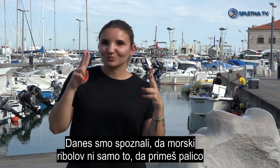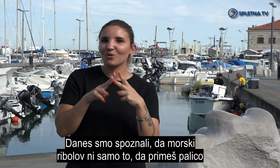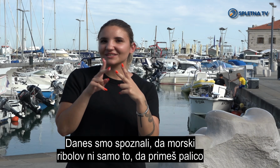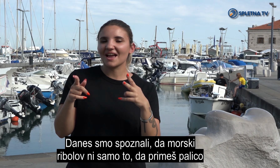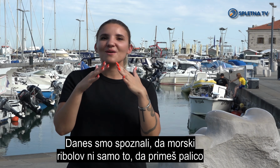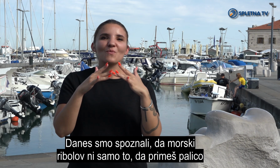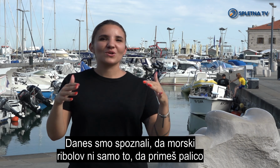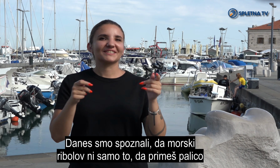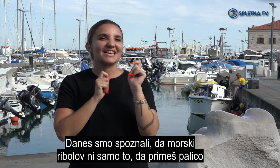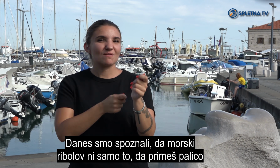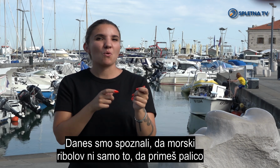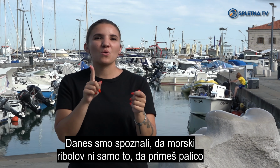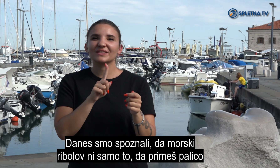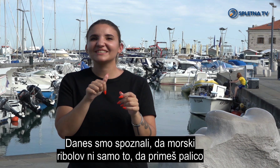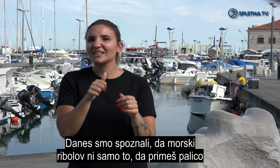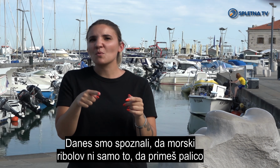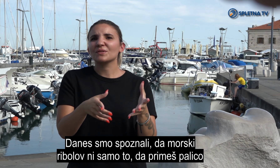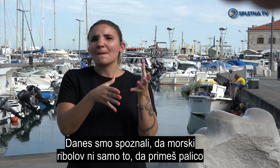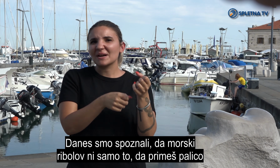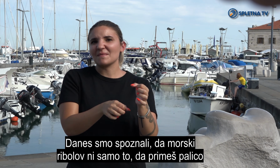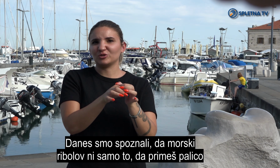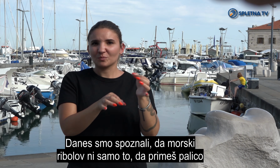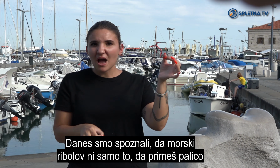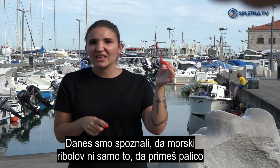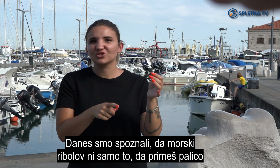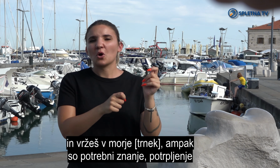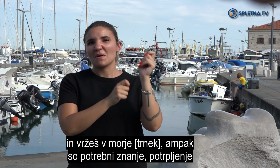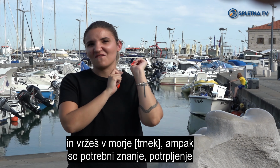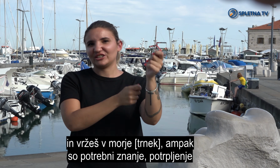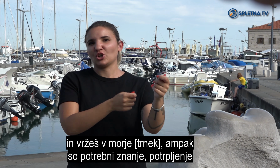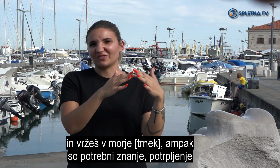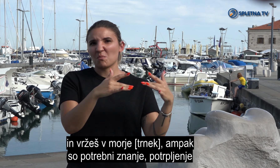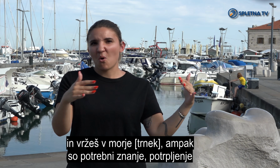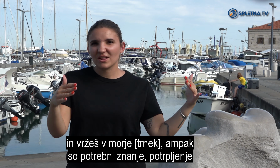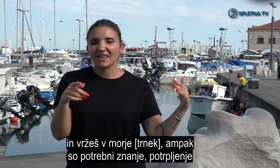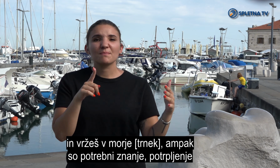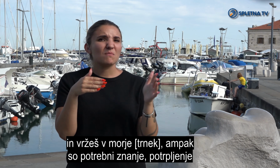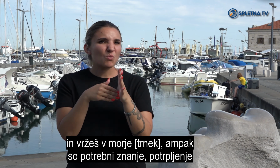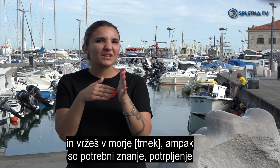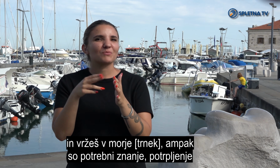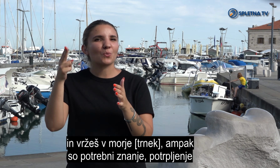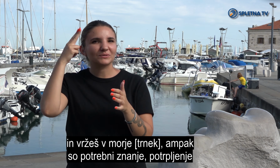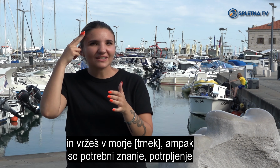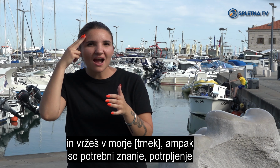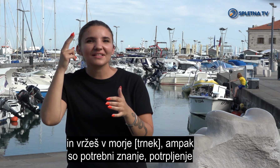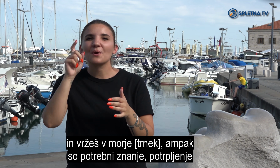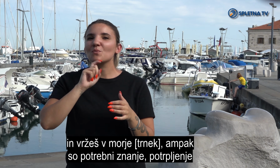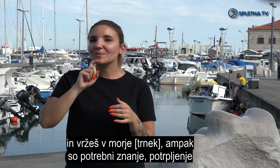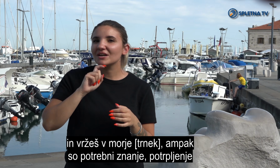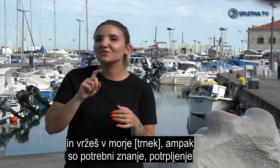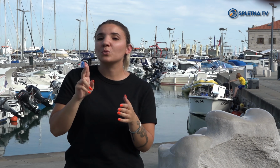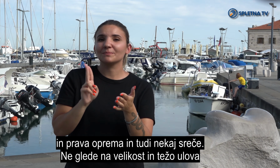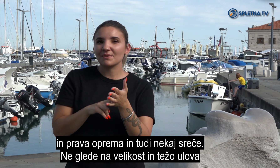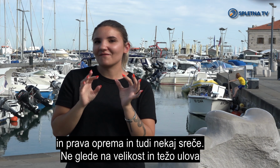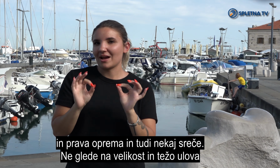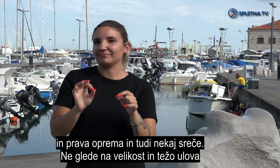Danes smo spoznali, da morski ribolov ni samo to, da primeš palico in vržeš v morje trnek, ampak so potrebni